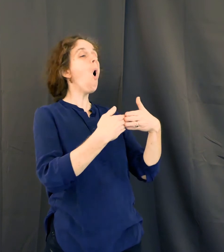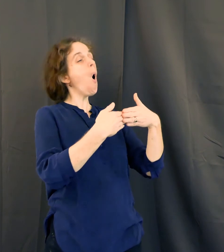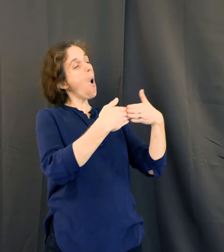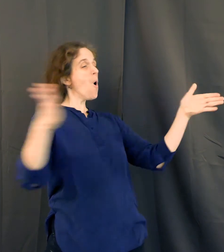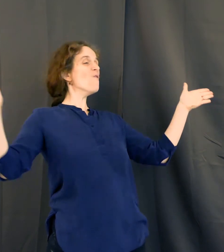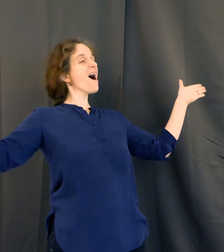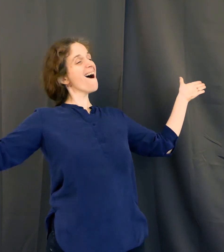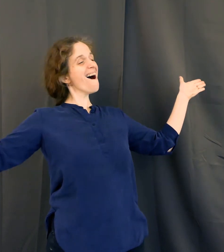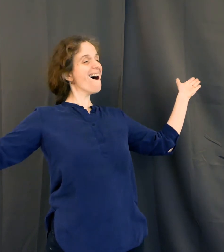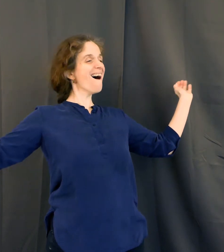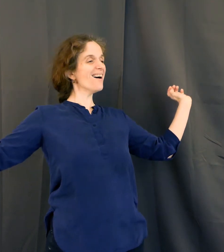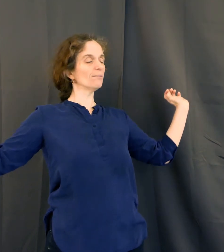« Ouvrez-moi »